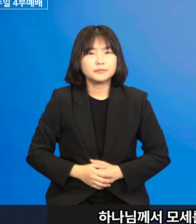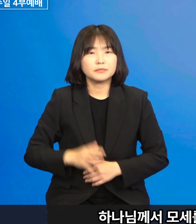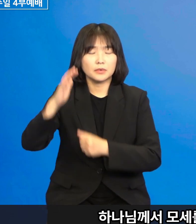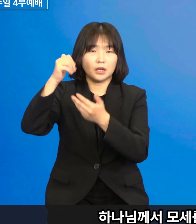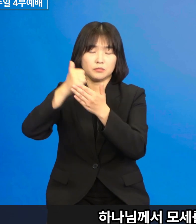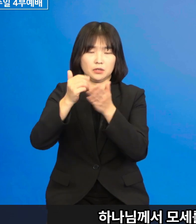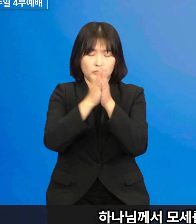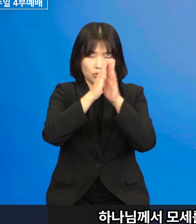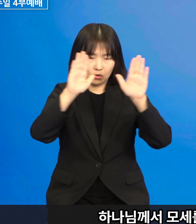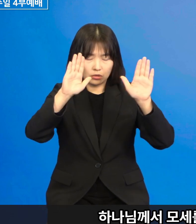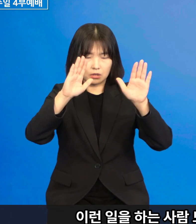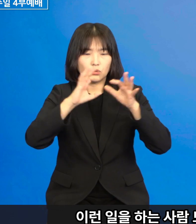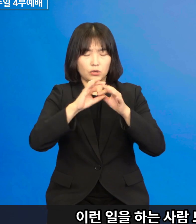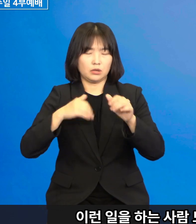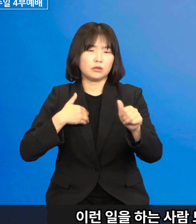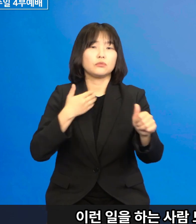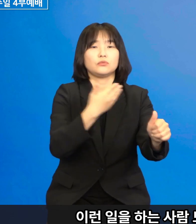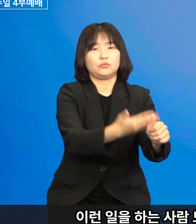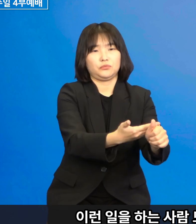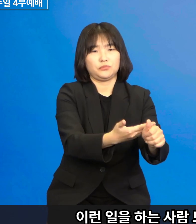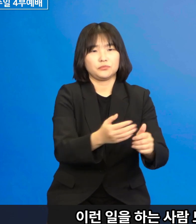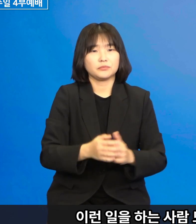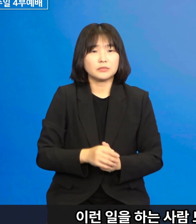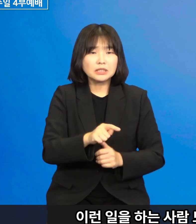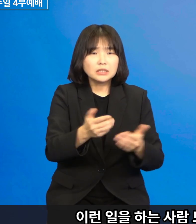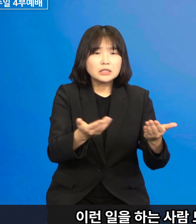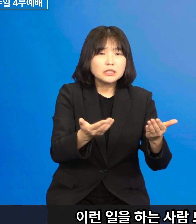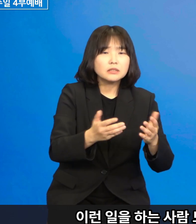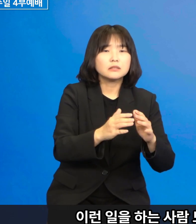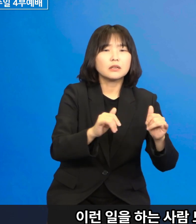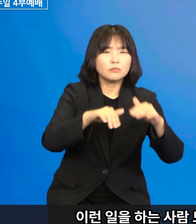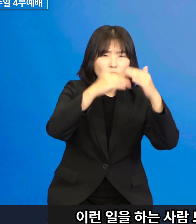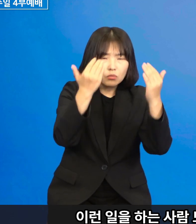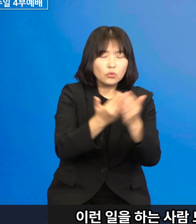하나님께서 모세를 통해 말씀하시잖아요. 이런 일을 하는 사람 모두 주님께서